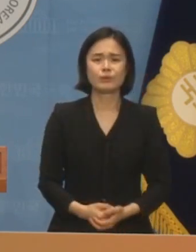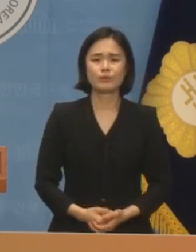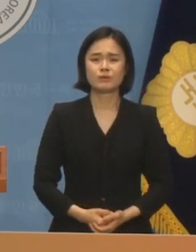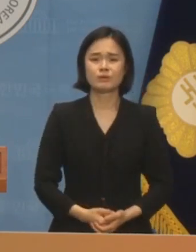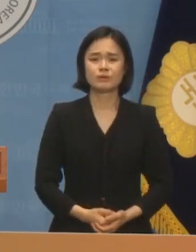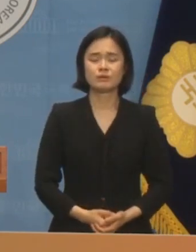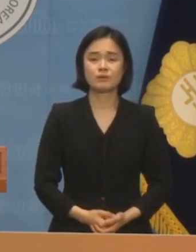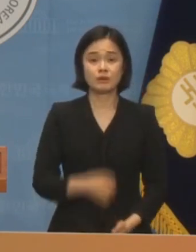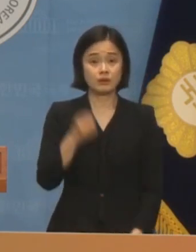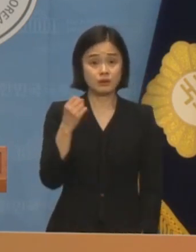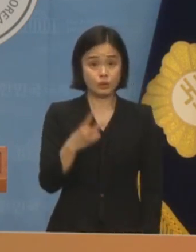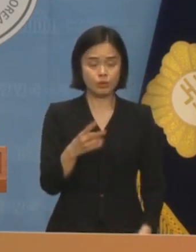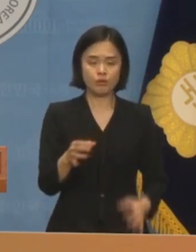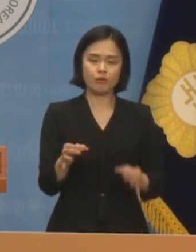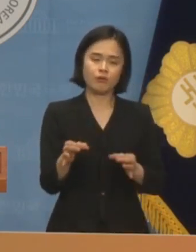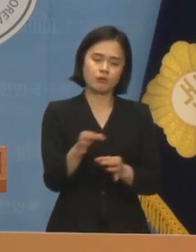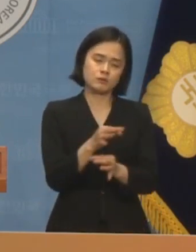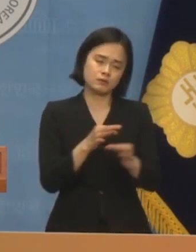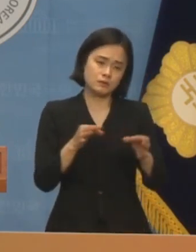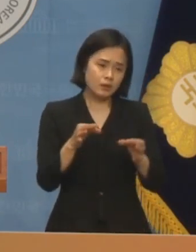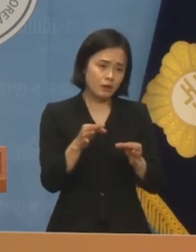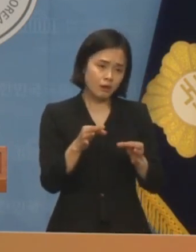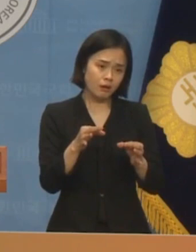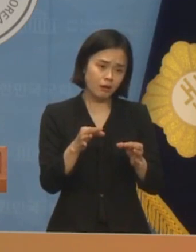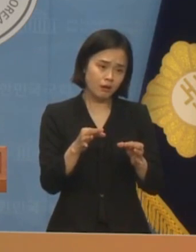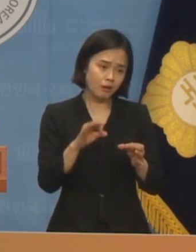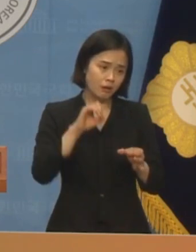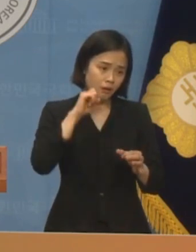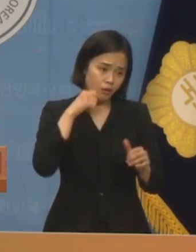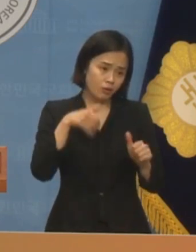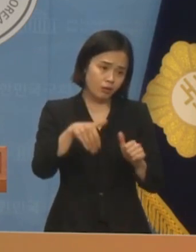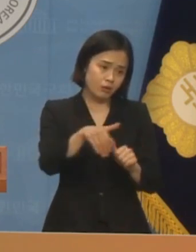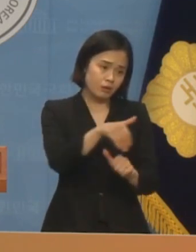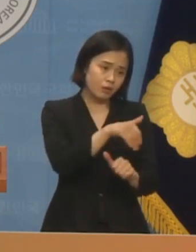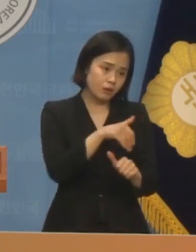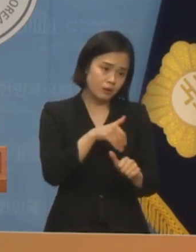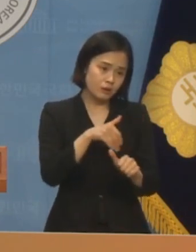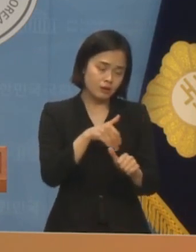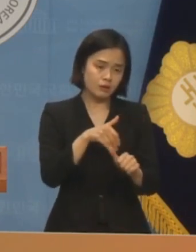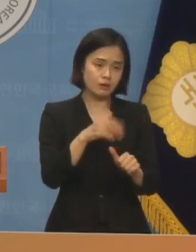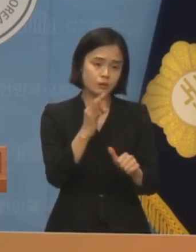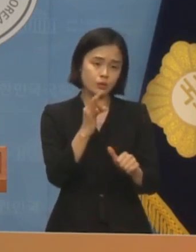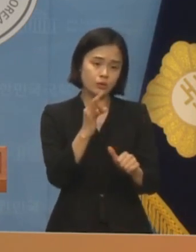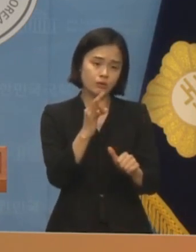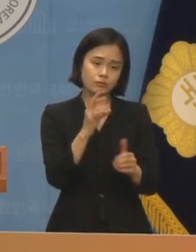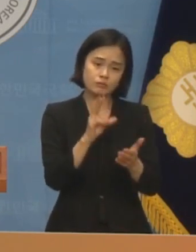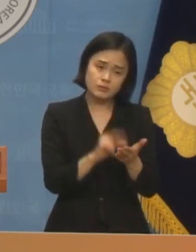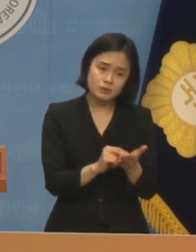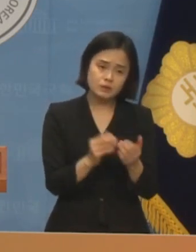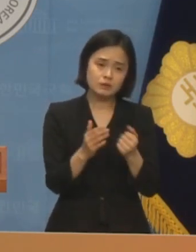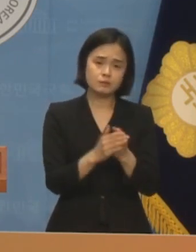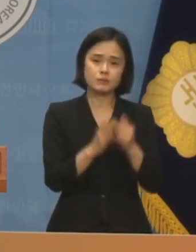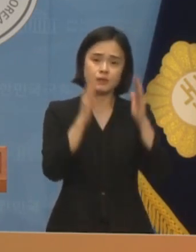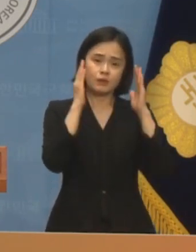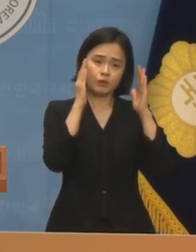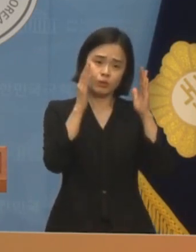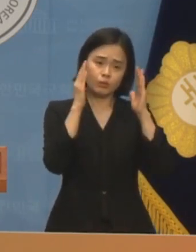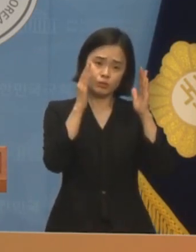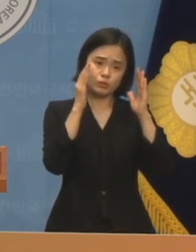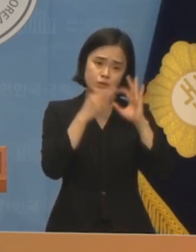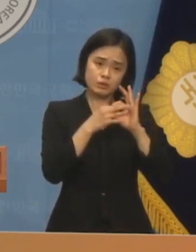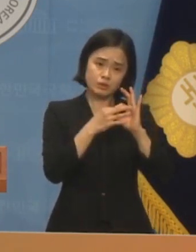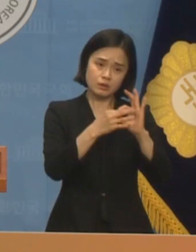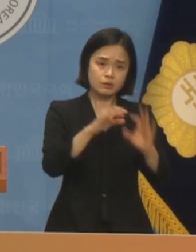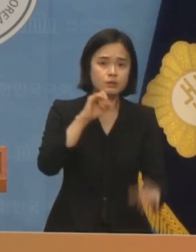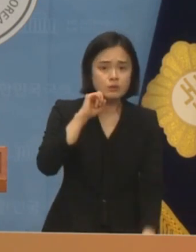또한 경제적 어려움으로 학업에 정진하기 힘든 청년들이 학자금 대출로 경제적 부담이